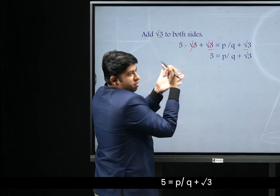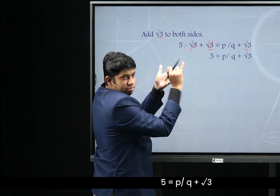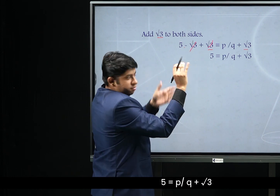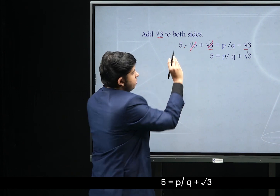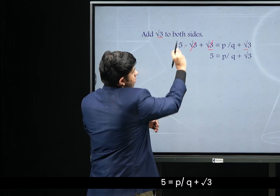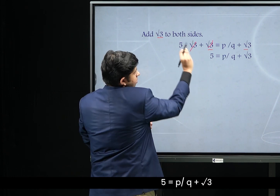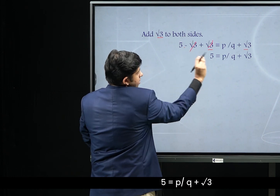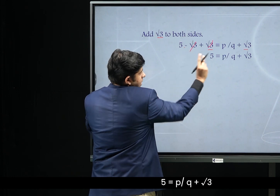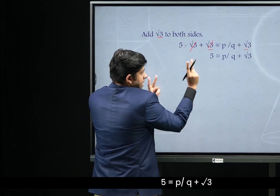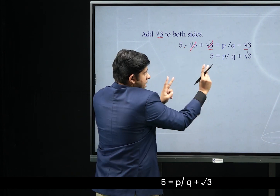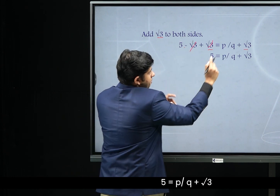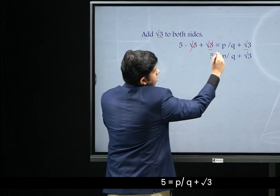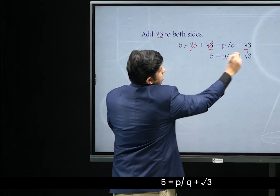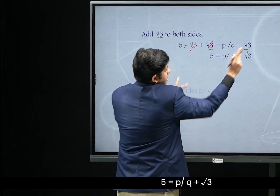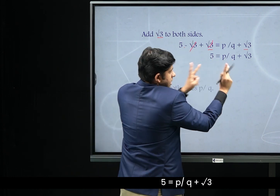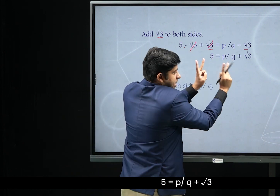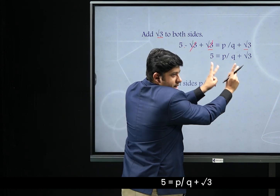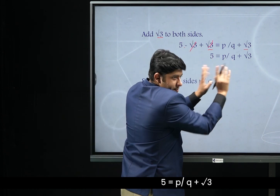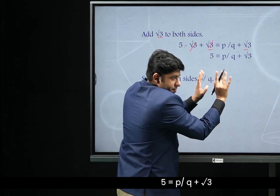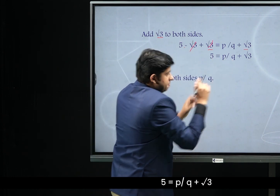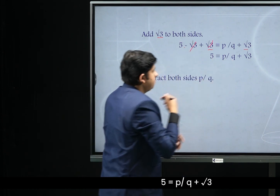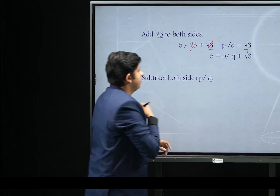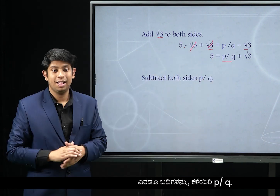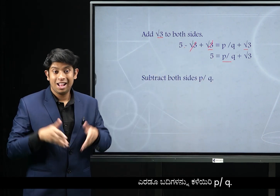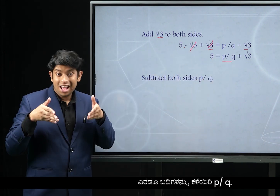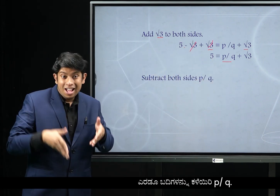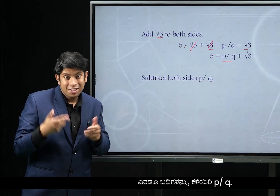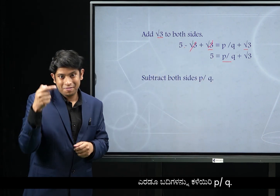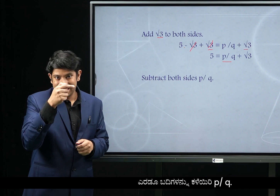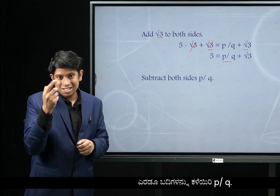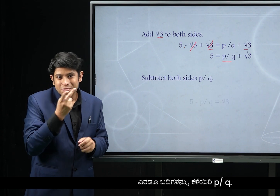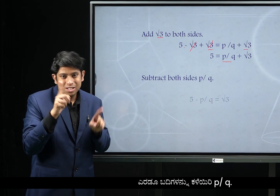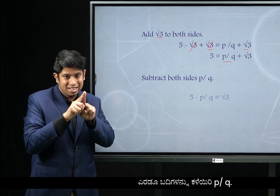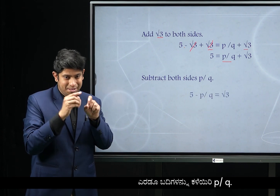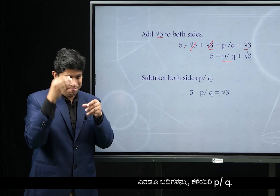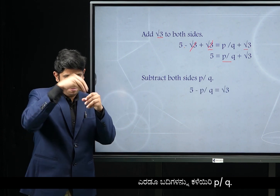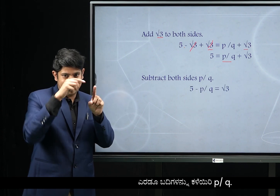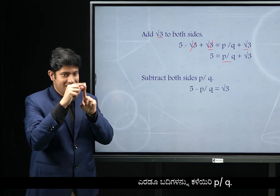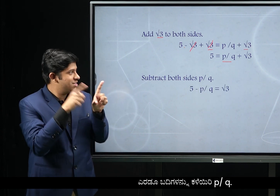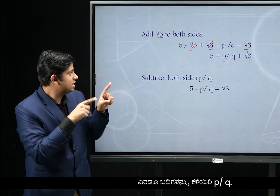5 ಈಕ್ವಲ್ಸ್ P/Q ವರ್ಗಮೂಲ 3. ಎರಡು ಬದಿಗಳನ್ನು ಕಳೆಯಿರಿ P/Q.